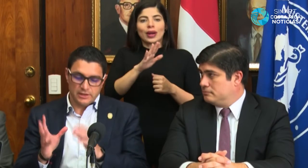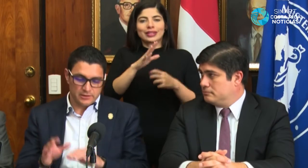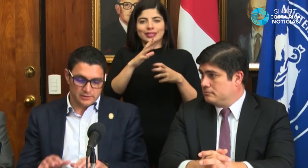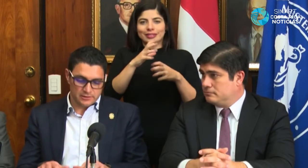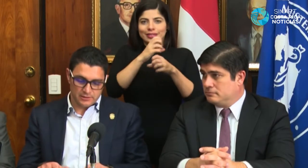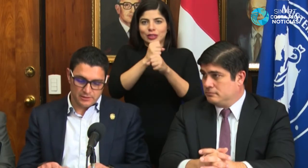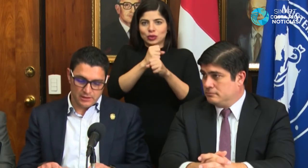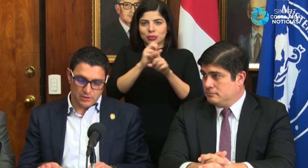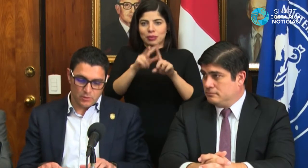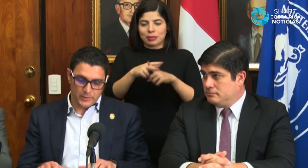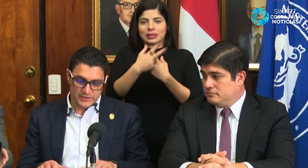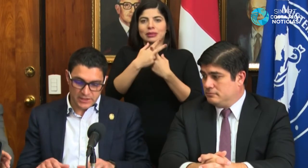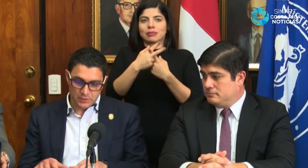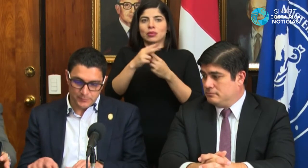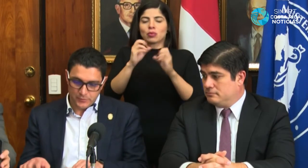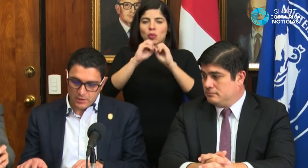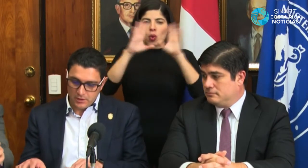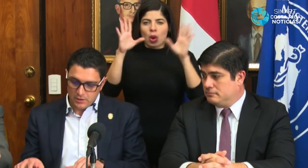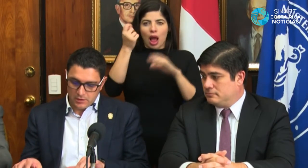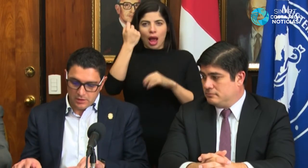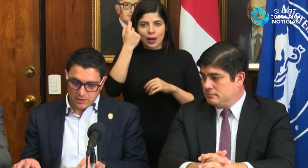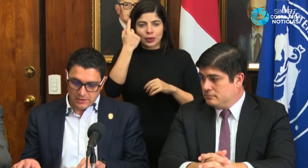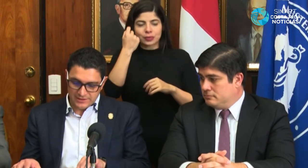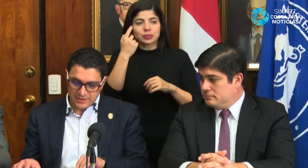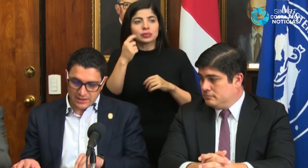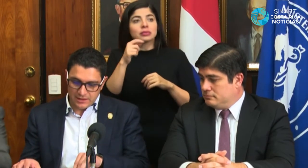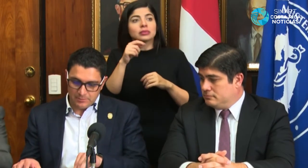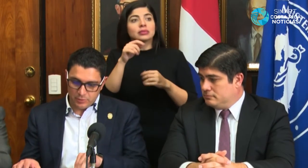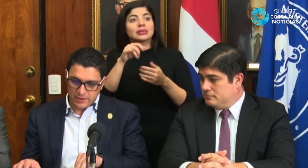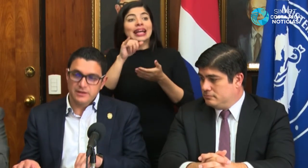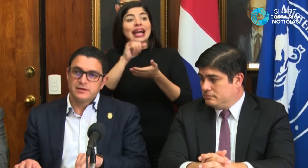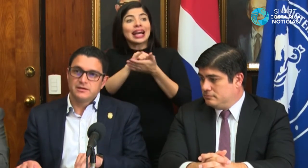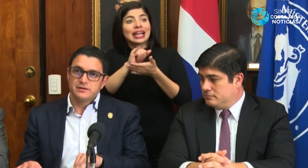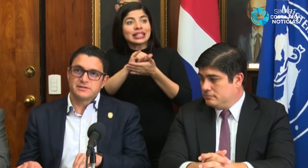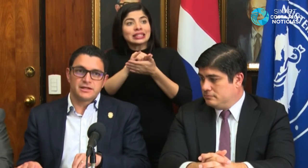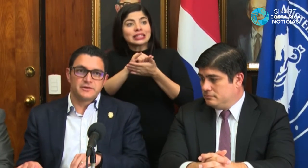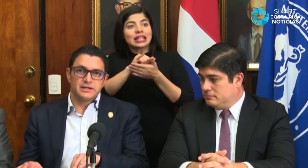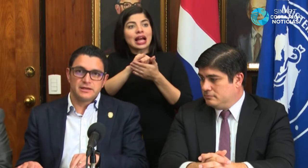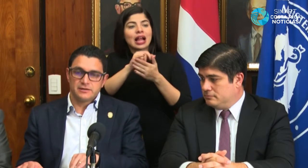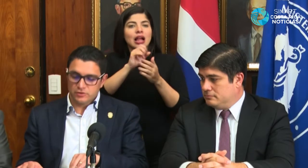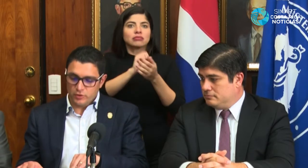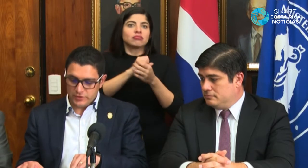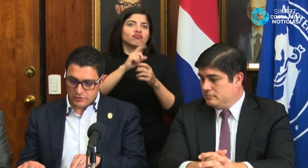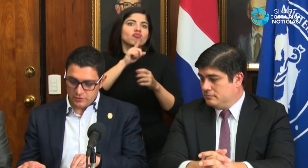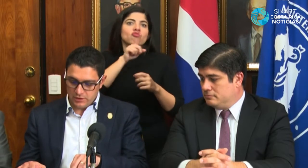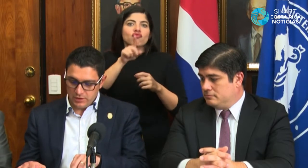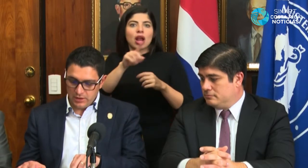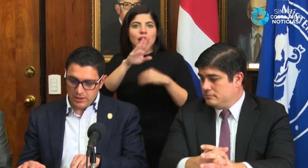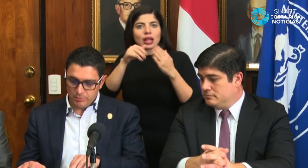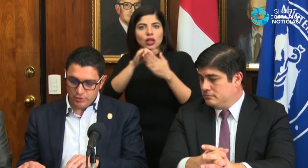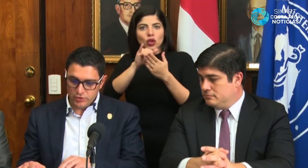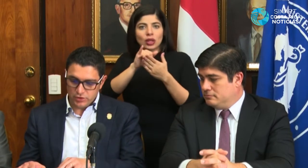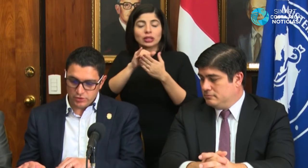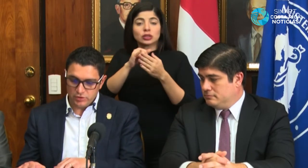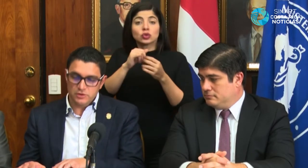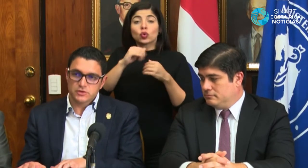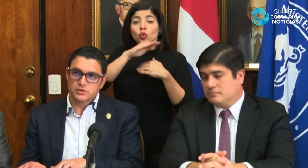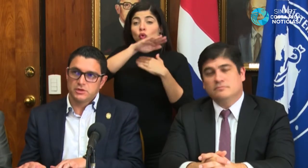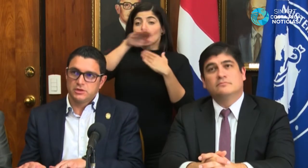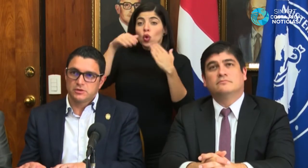preámbulo tan comprensivo, y que esa es la pura y sana realidad de todo esto. El apoyo